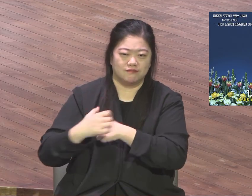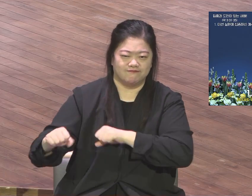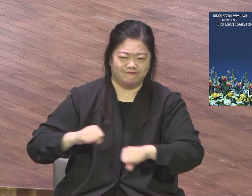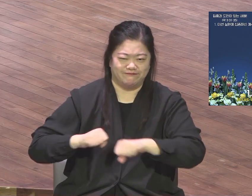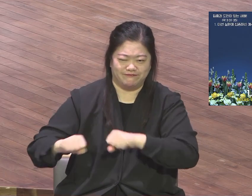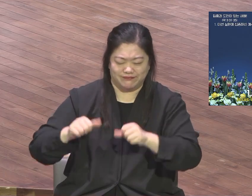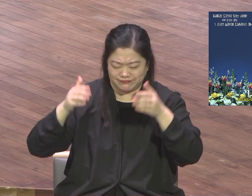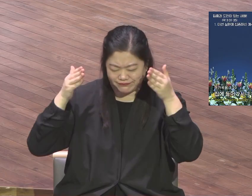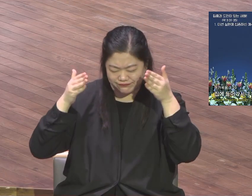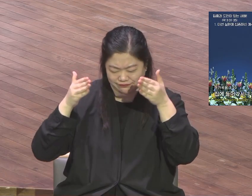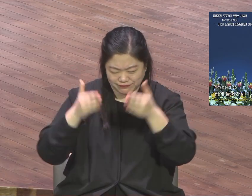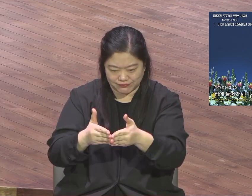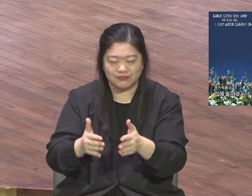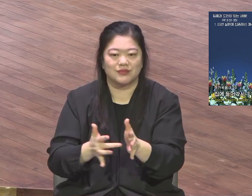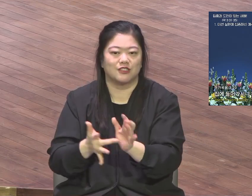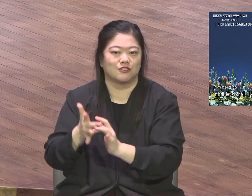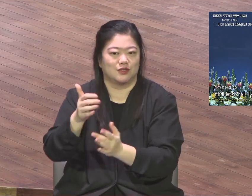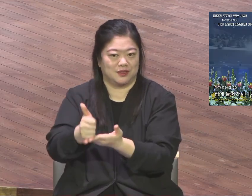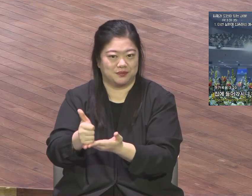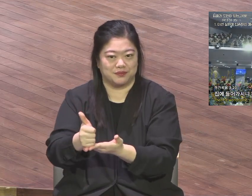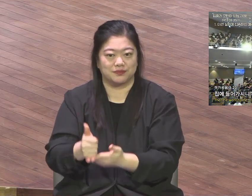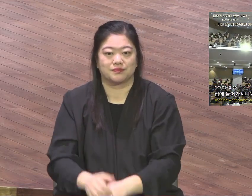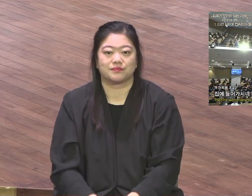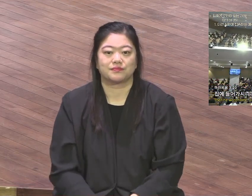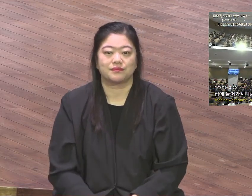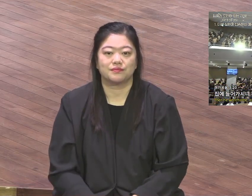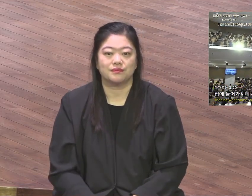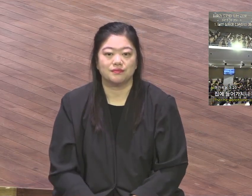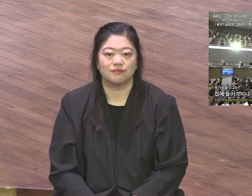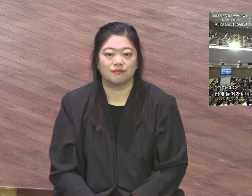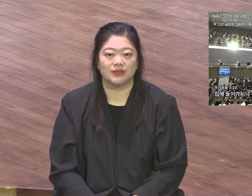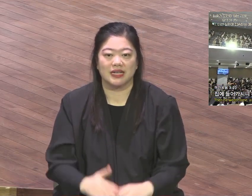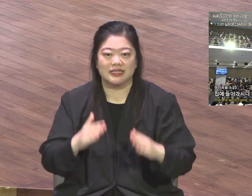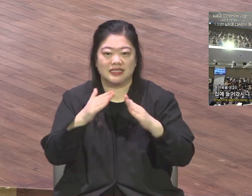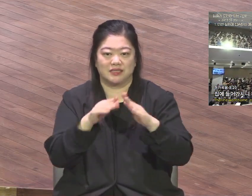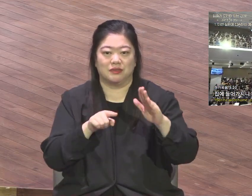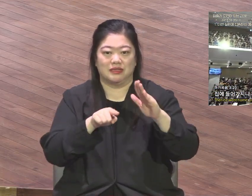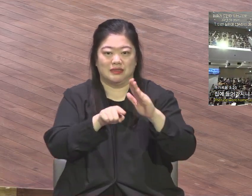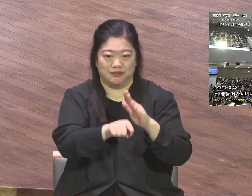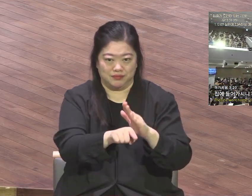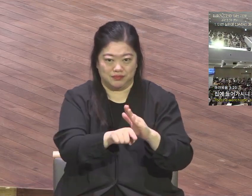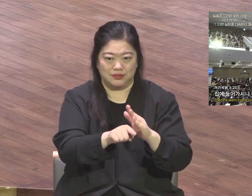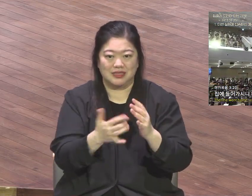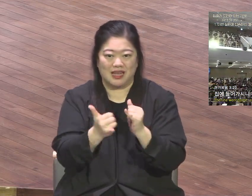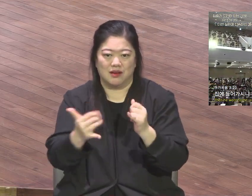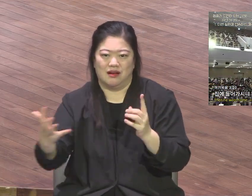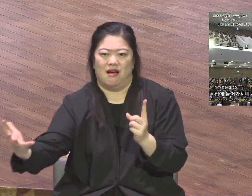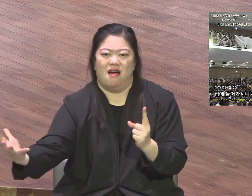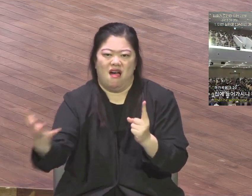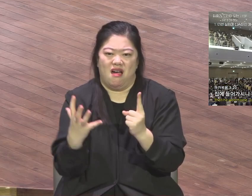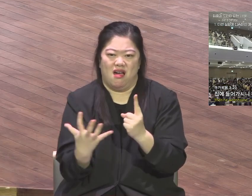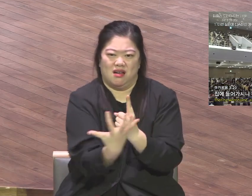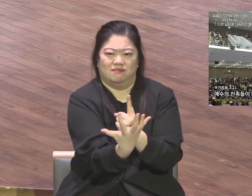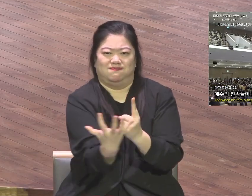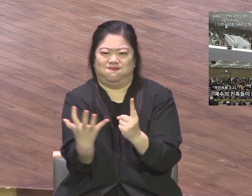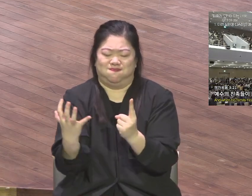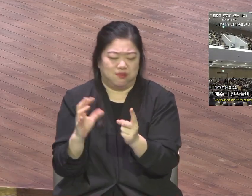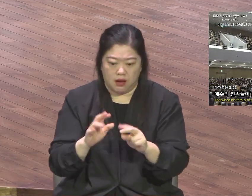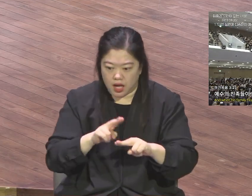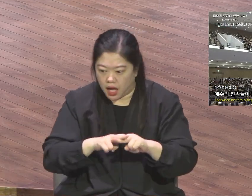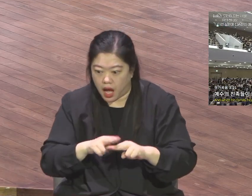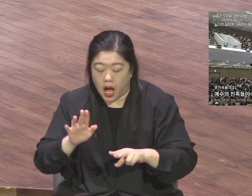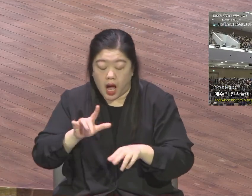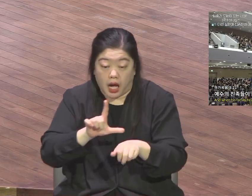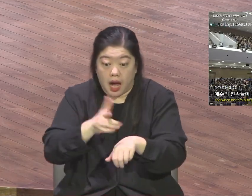예수님이십니다. 이제 20절을 봅니다. 집에 들어가시니 무리가 다시 모임으로 식사할 겨를도